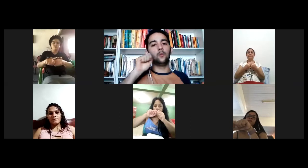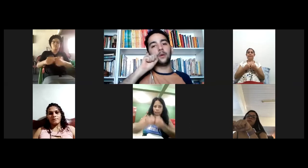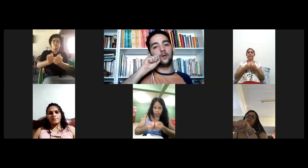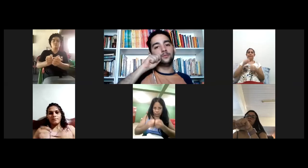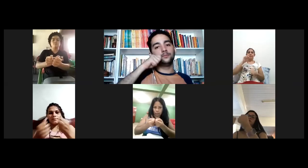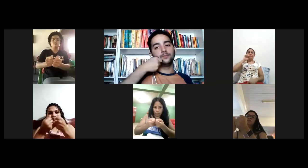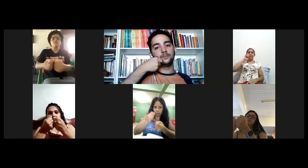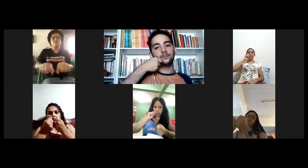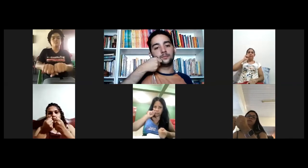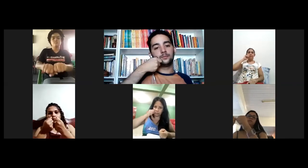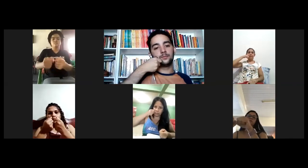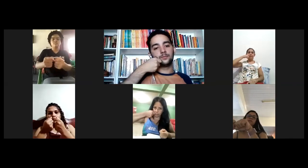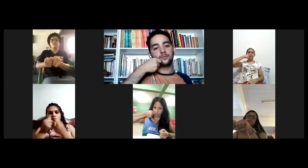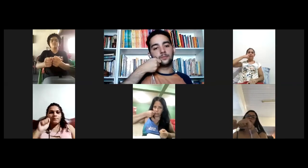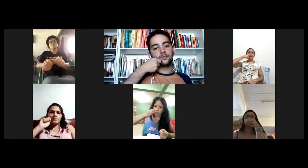ou pão,